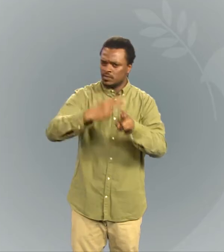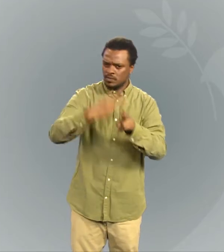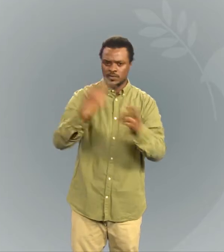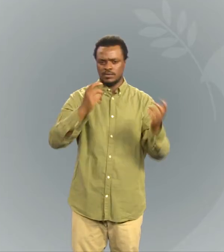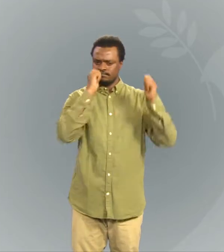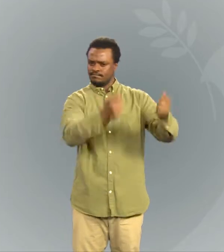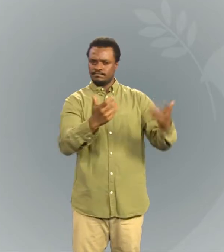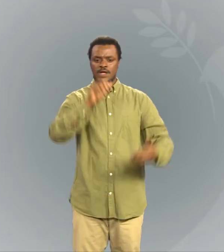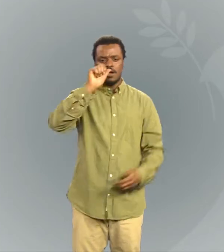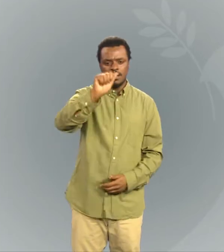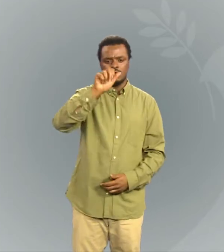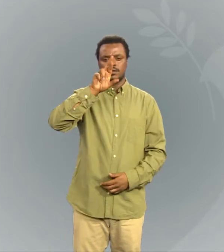l'Ararat.